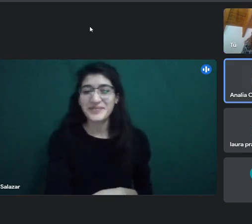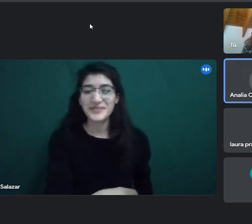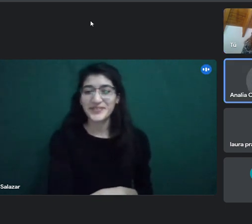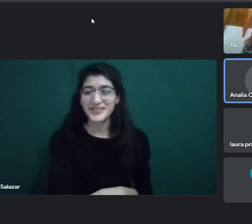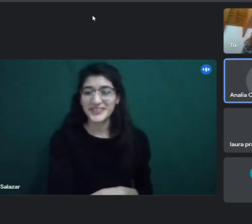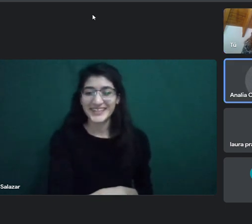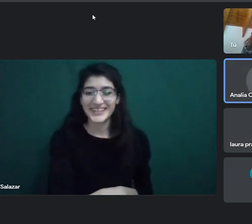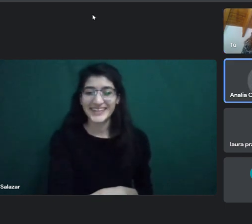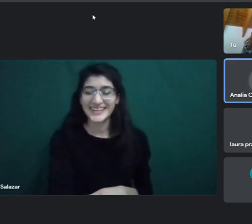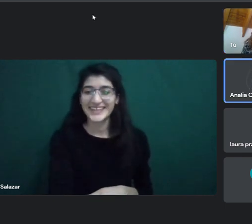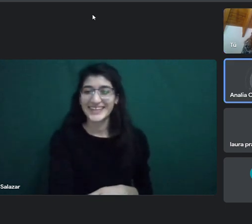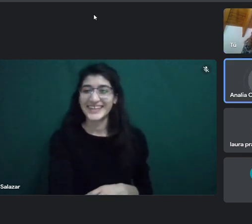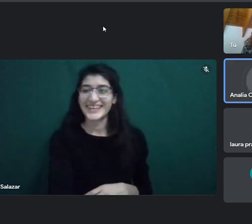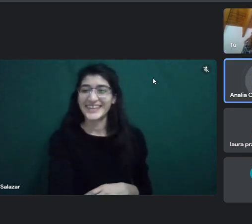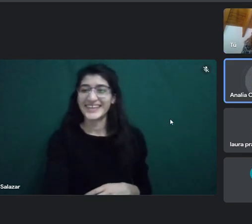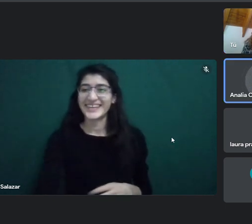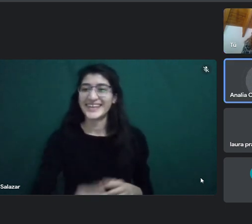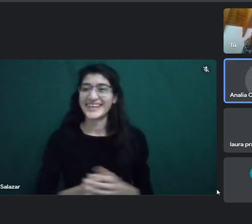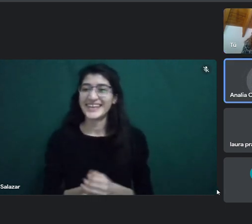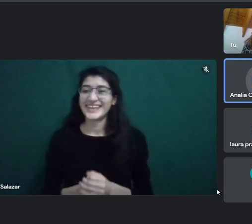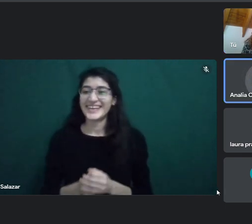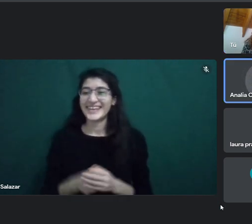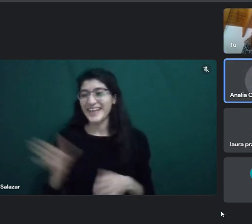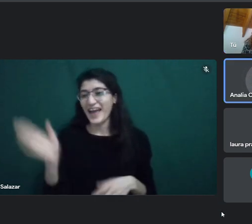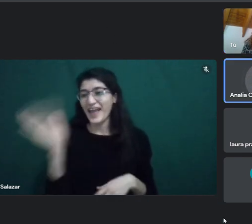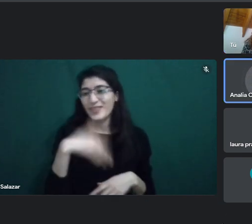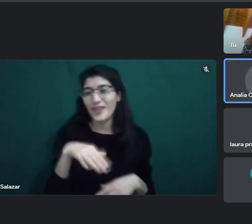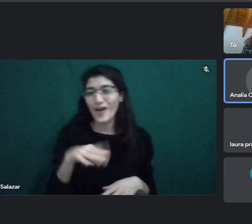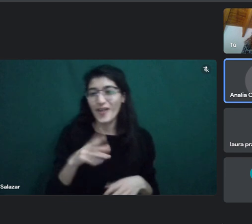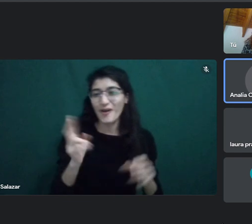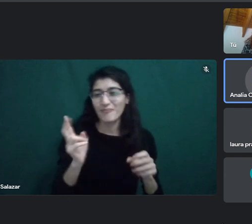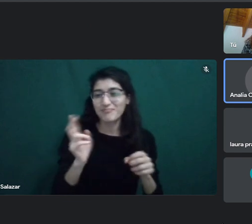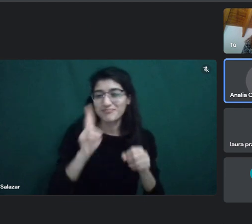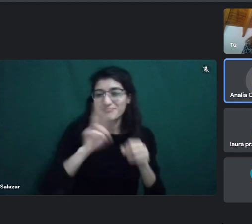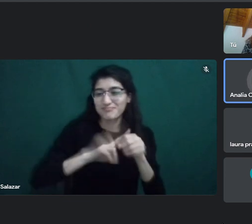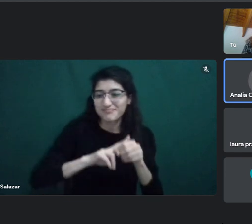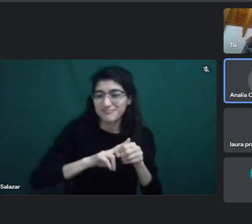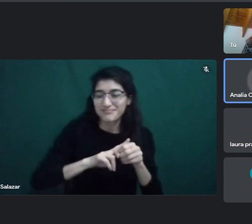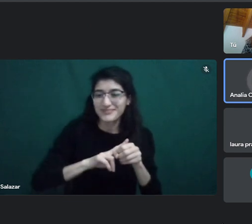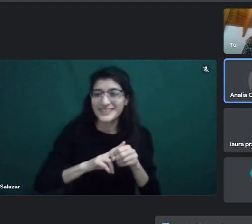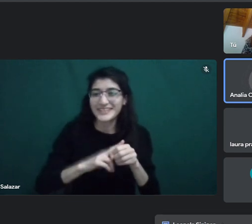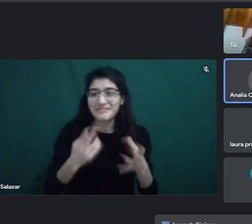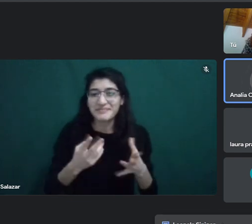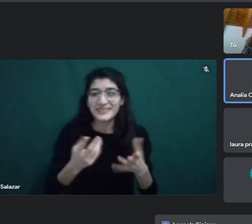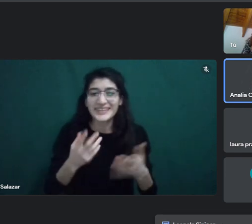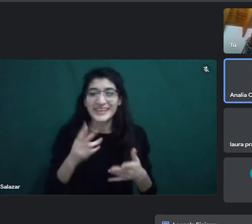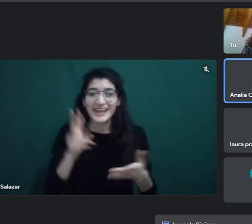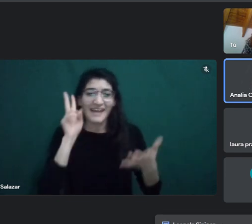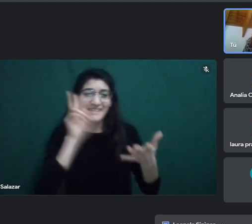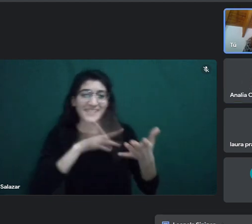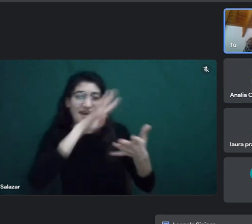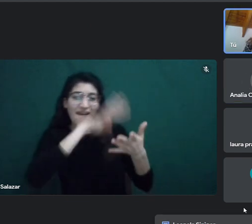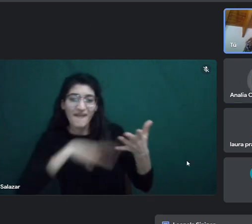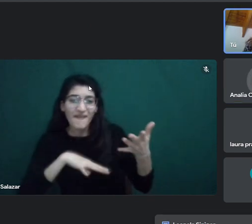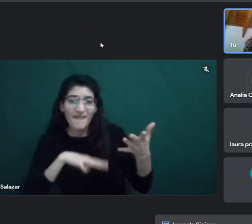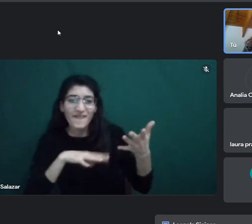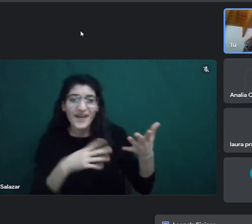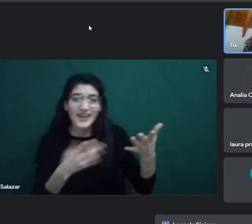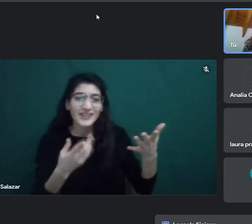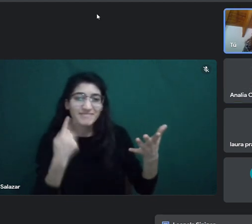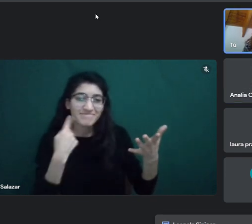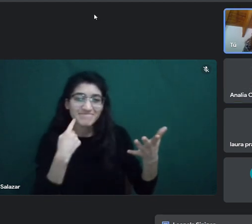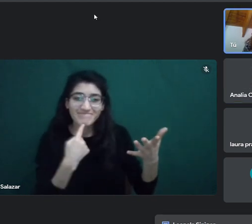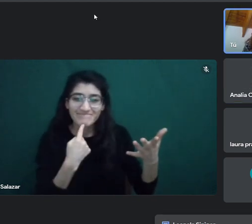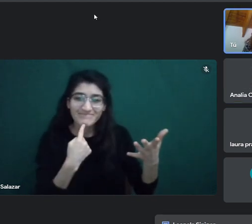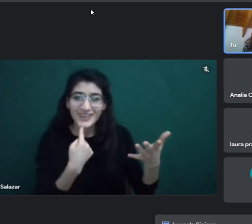Porque estamos todos en silencio porque estamos tratando de ubicarlo en qué caso. Sí, no, porque por